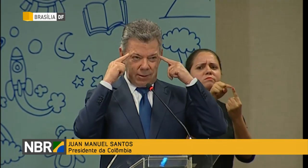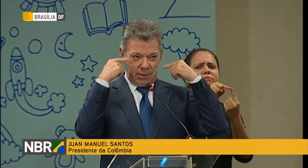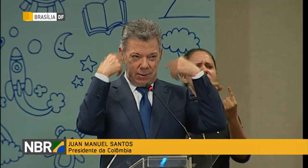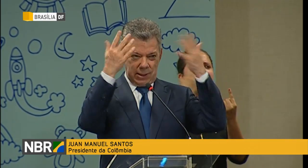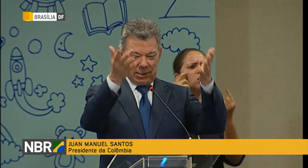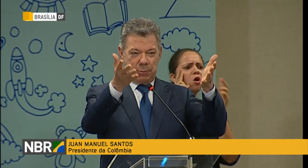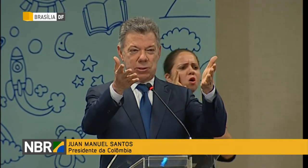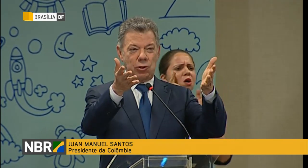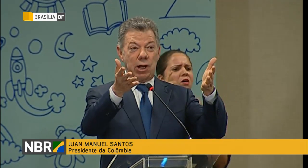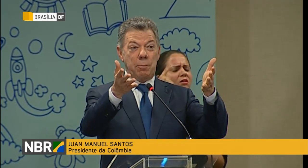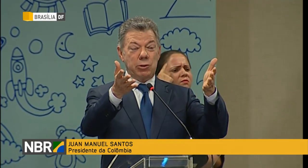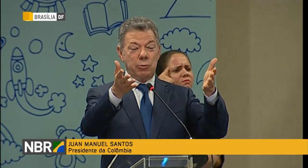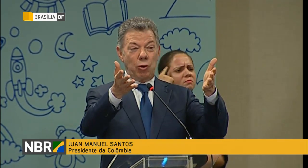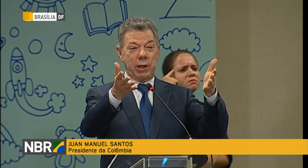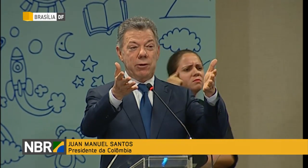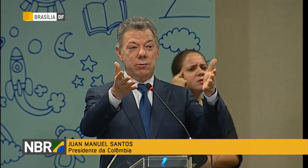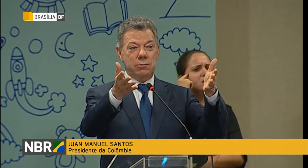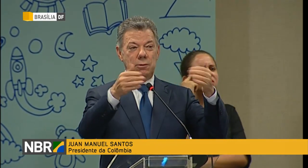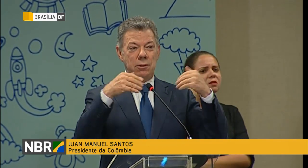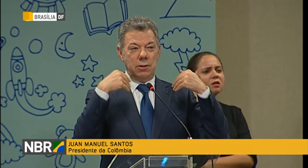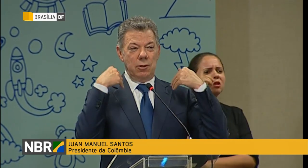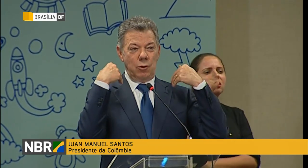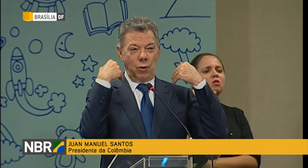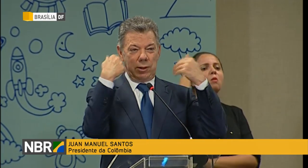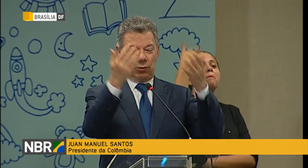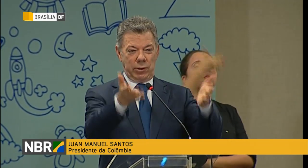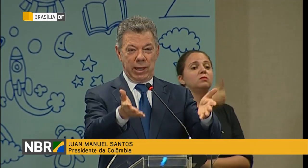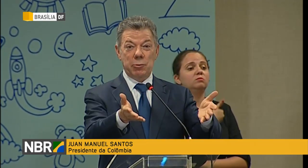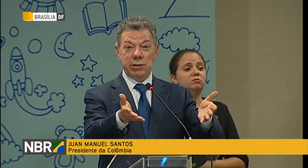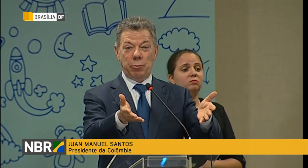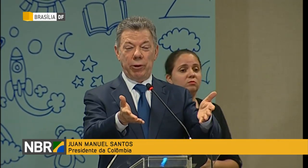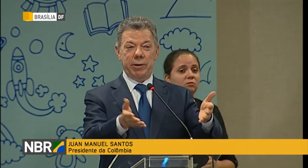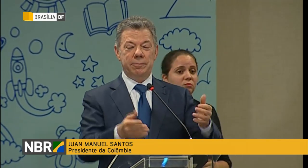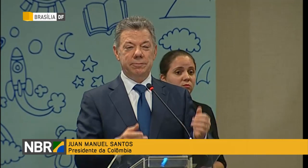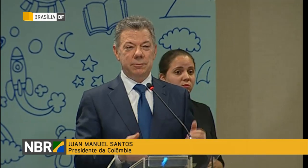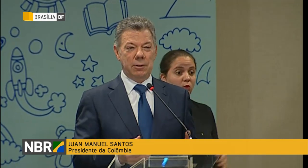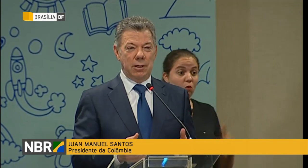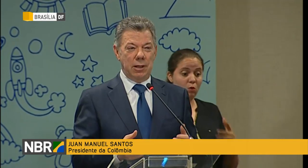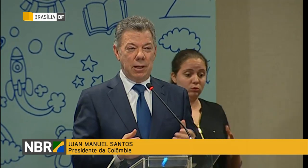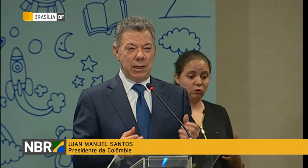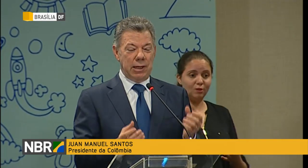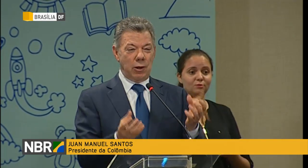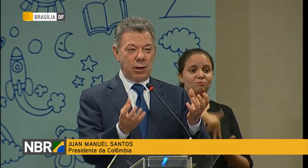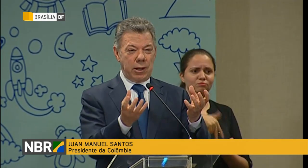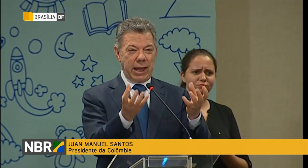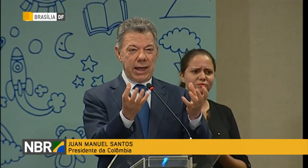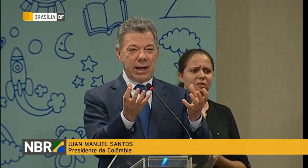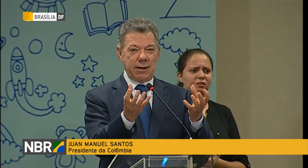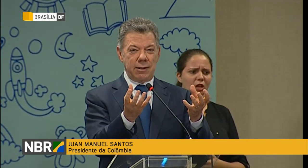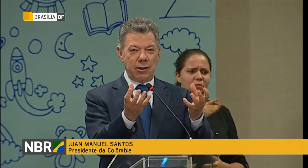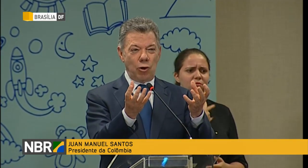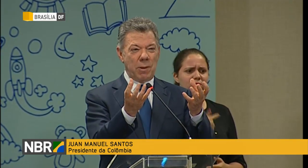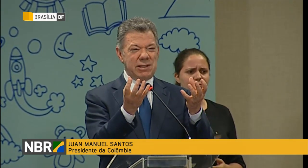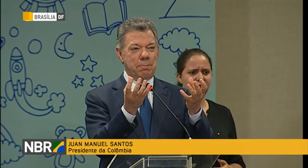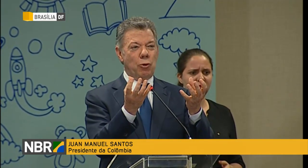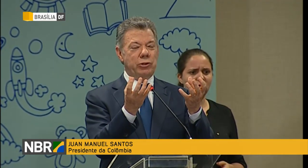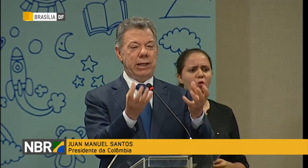e deixar essa visão ao próximo governo, quando nós deixemos o